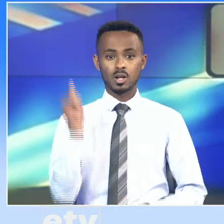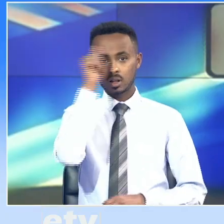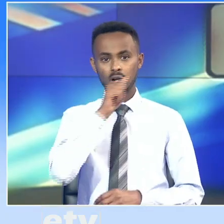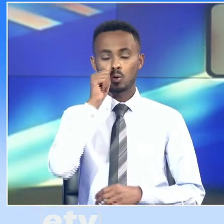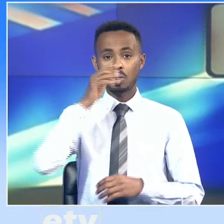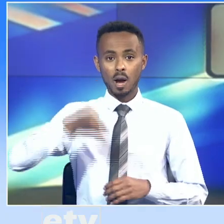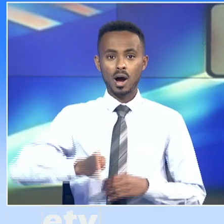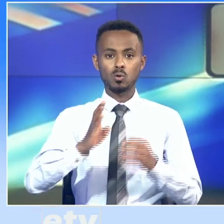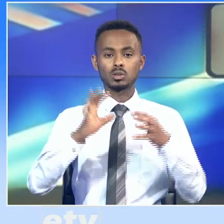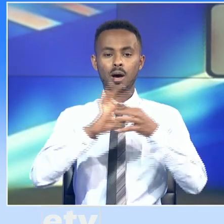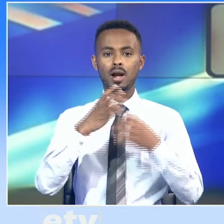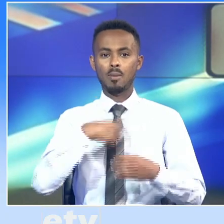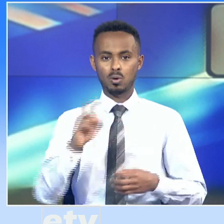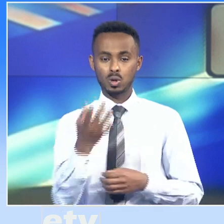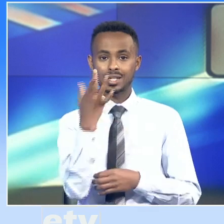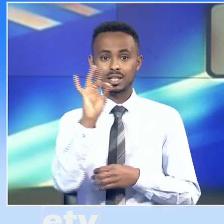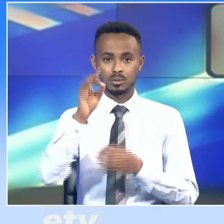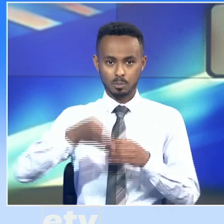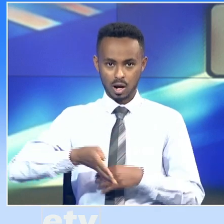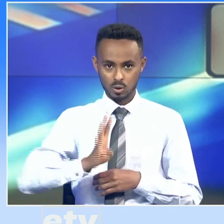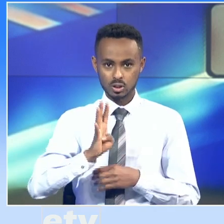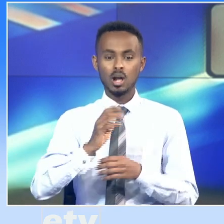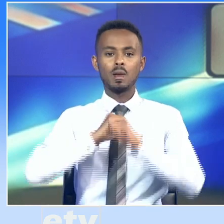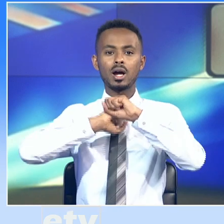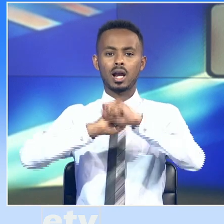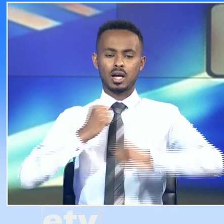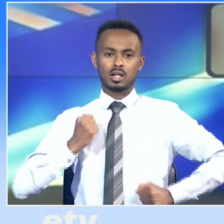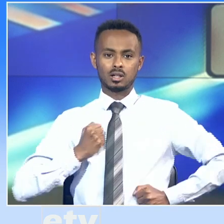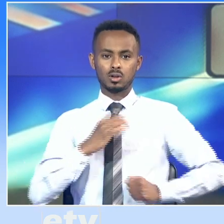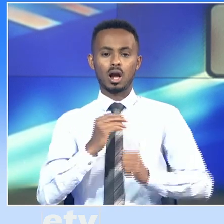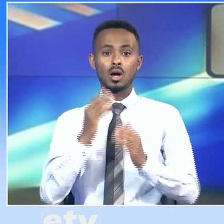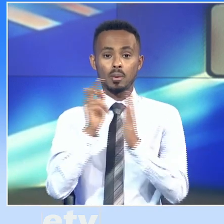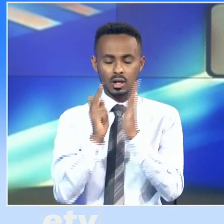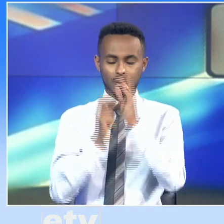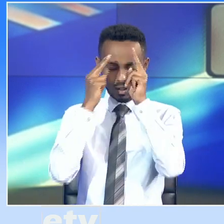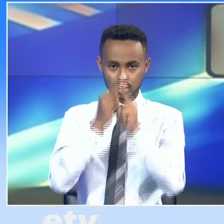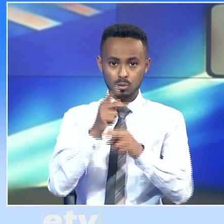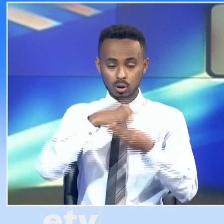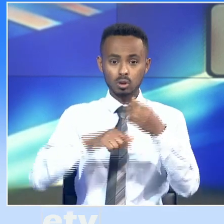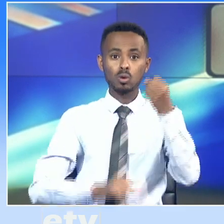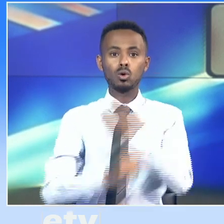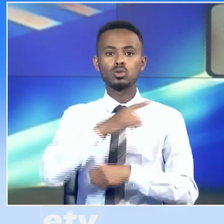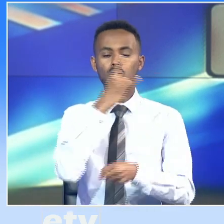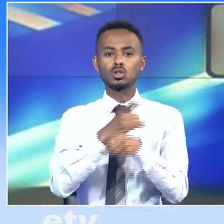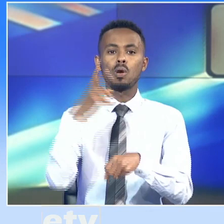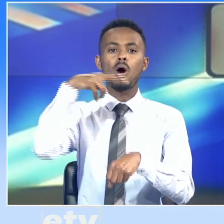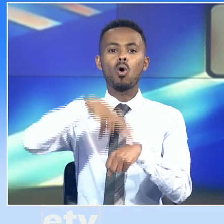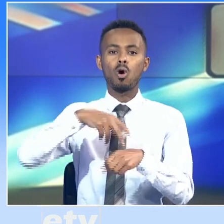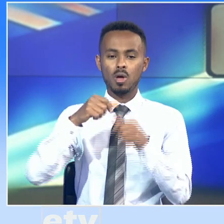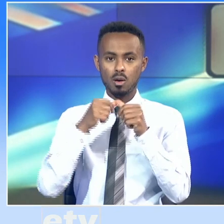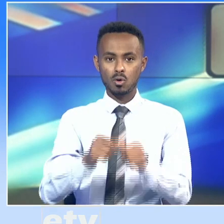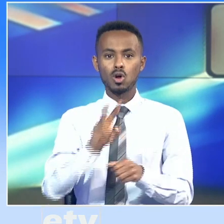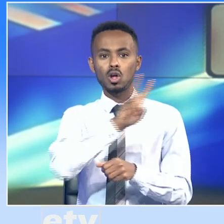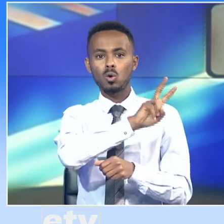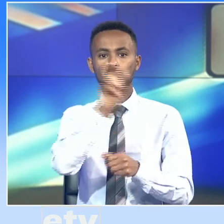የኢትዮጵያ ባንኮች ማህበር አባል የሆኑ 18 ባንኮች ለመከላከያ ሰራዊትና በህግ ማስከበር ሂደቱ ለተጎዱ ዜጎች ማቋቋሚያ የሚውል